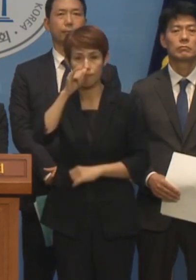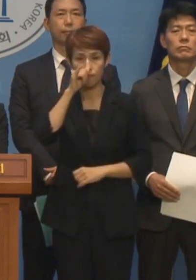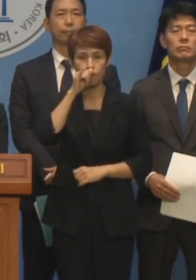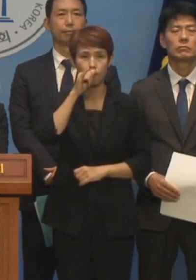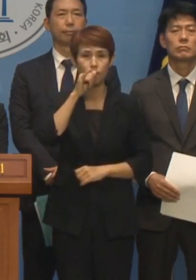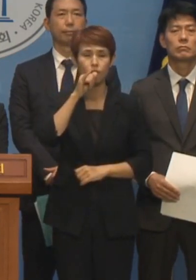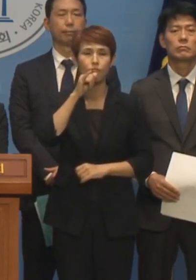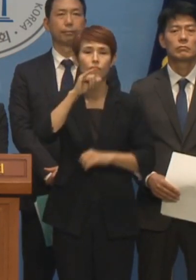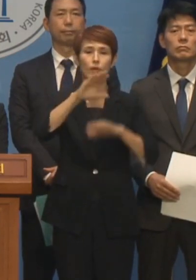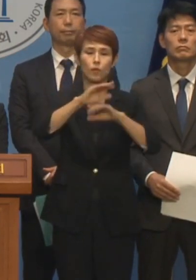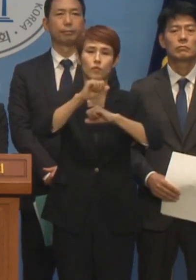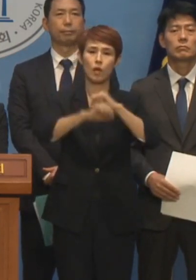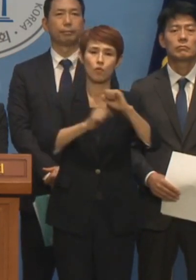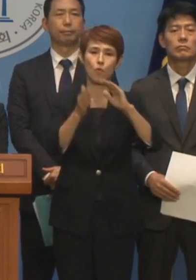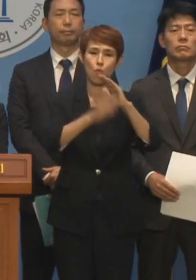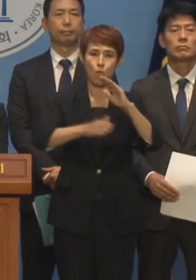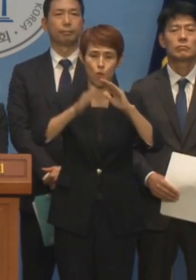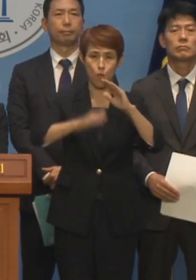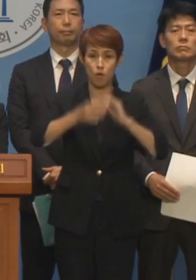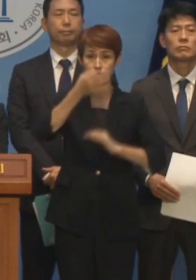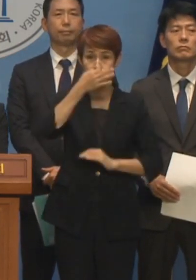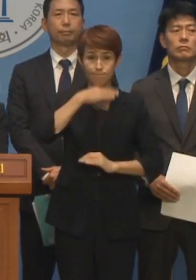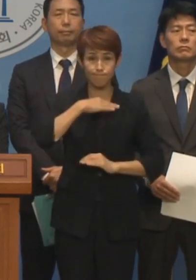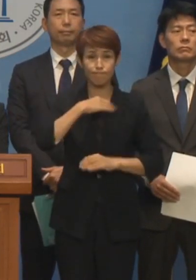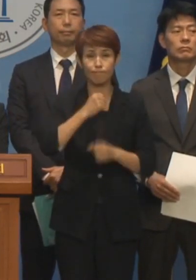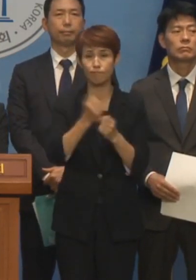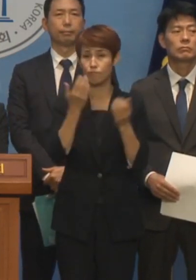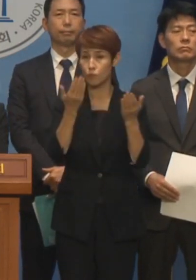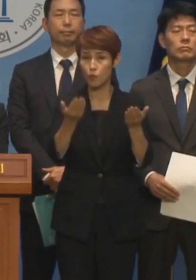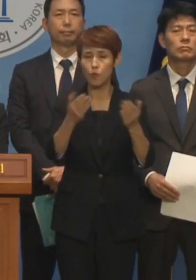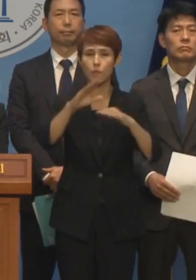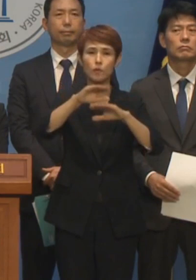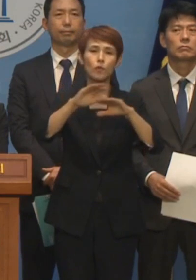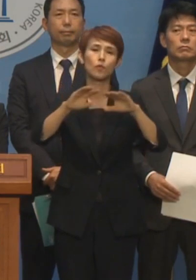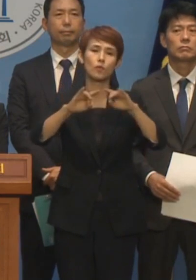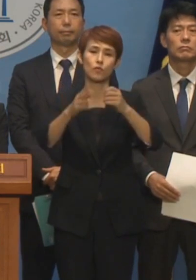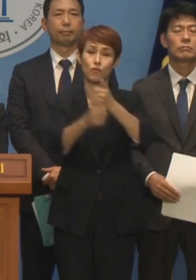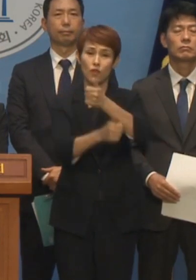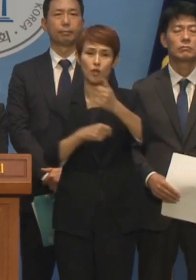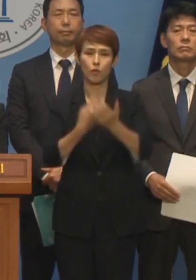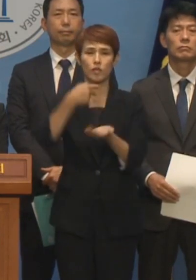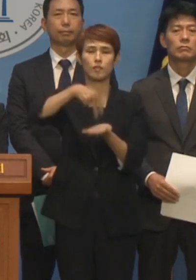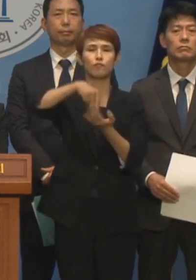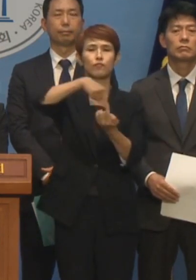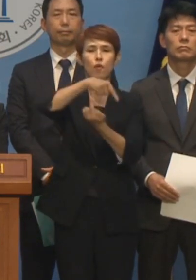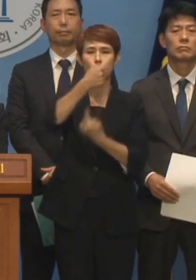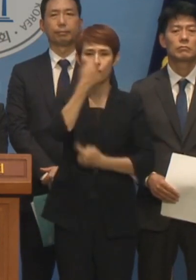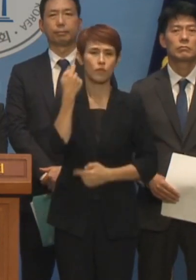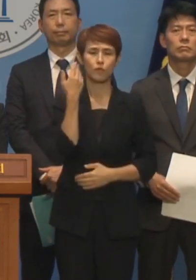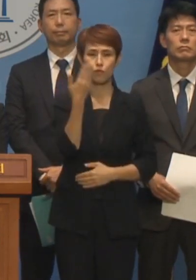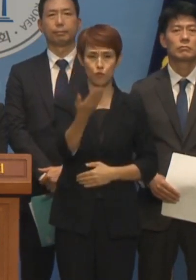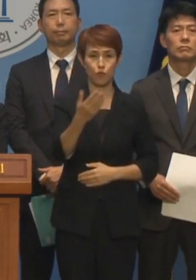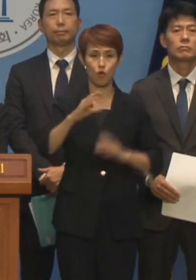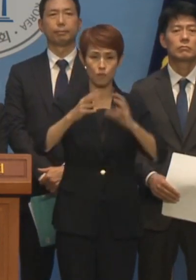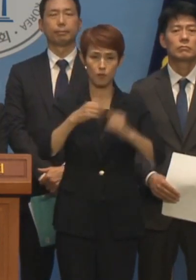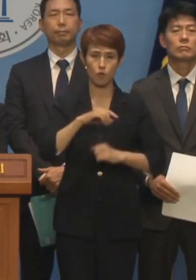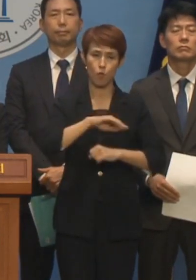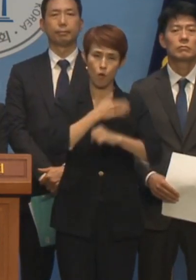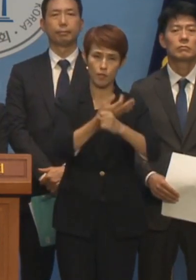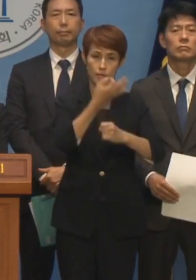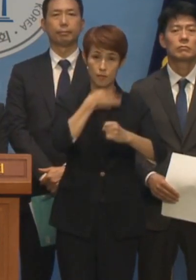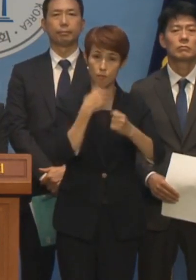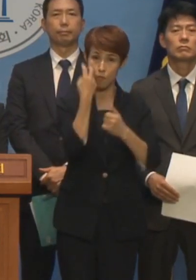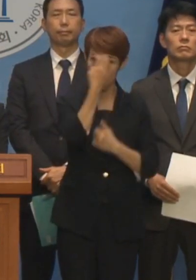방송의 자유와 공공성 및 공익성을 높이고 방송통신위원회의 독립적 운영을 보장함으로써 국민의 권익